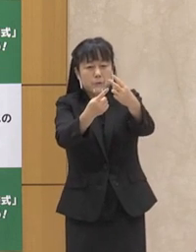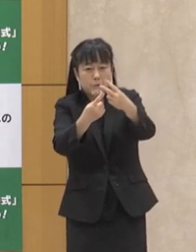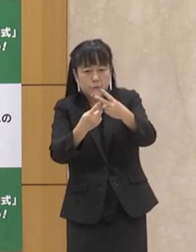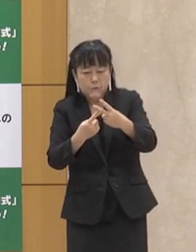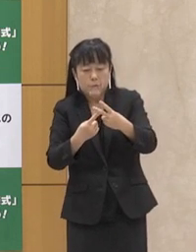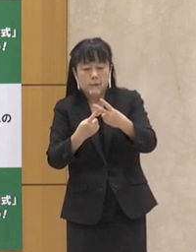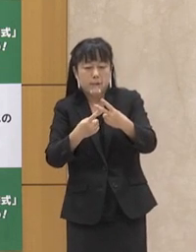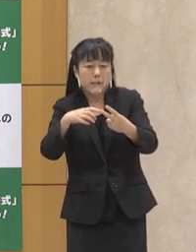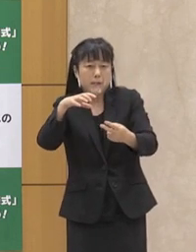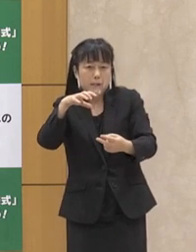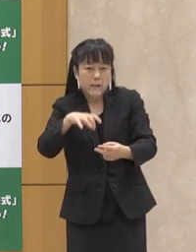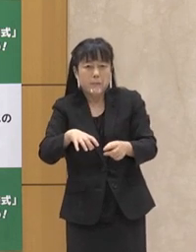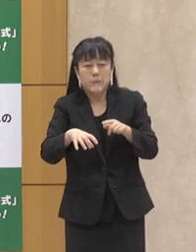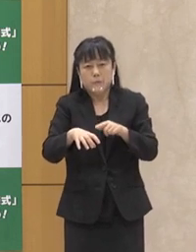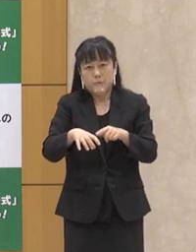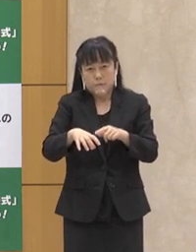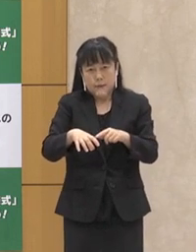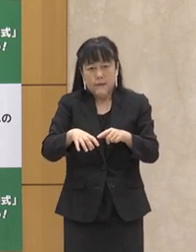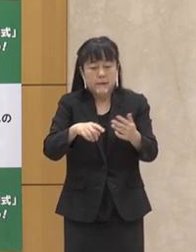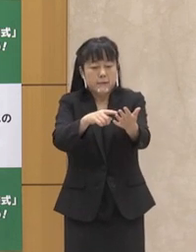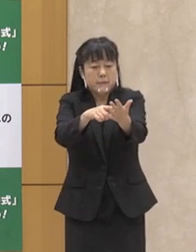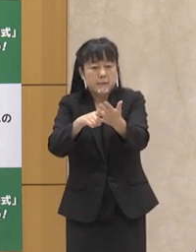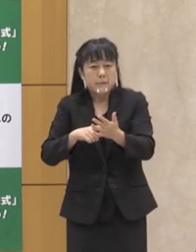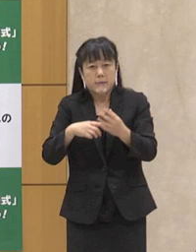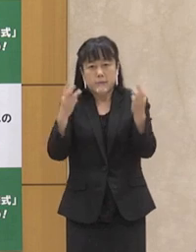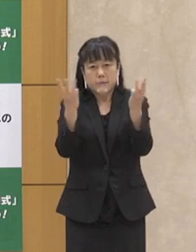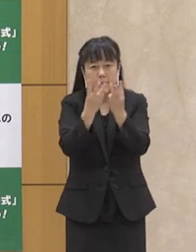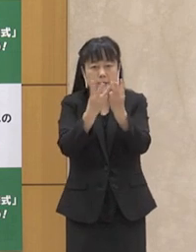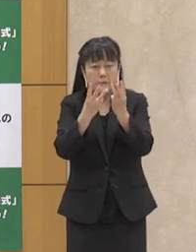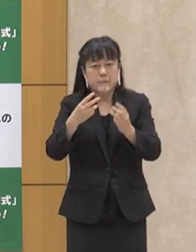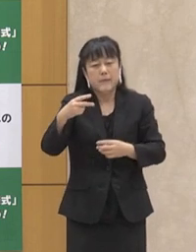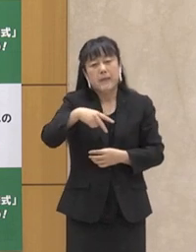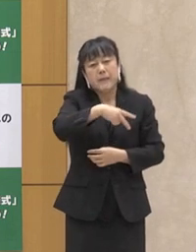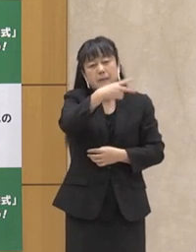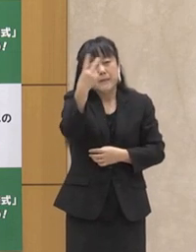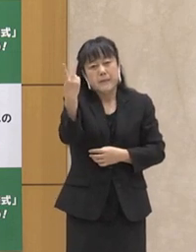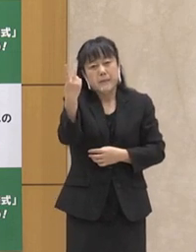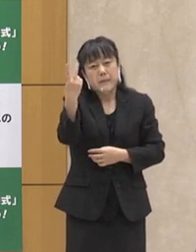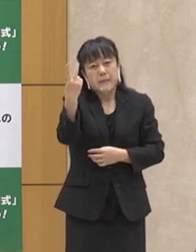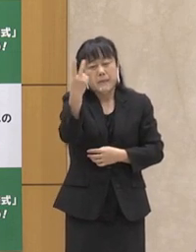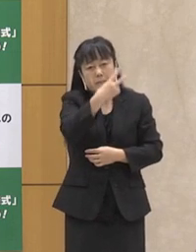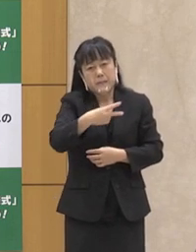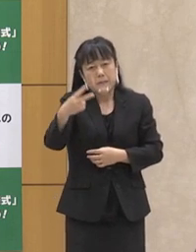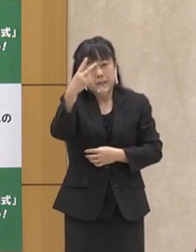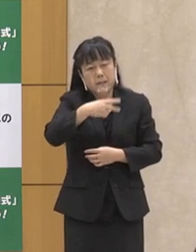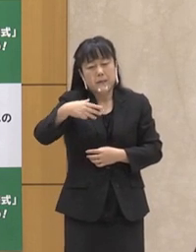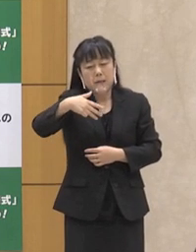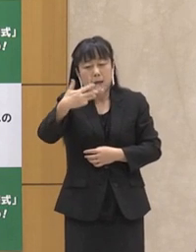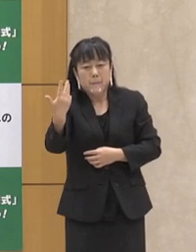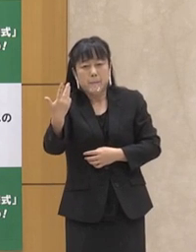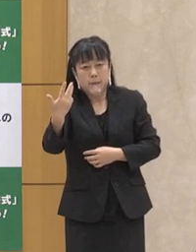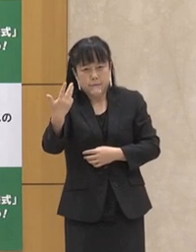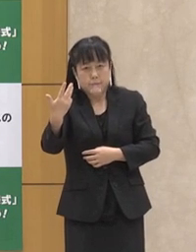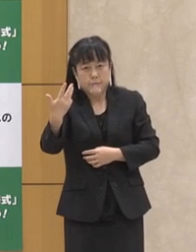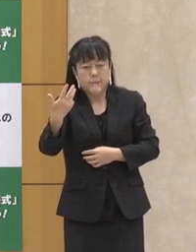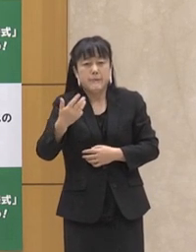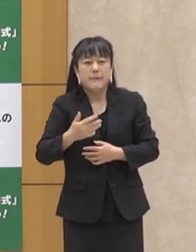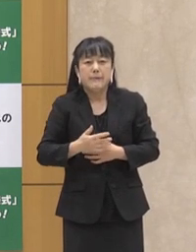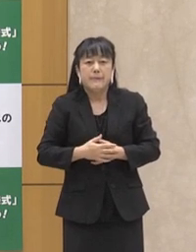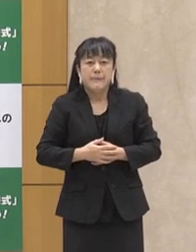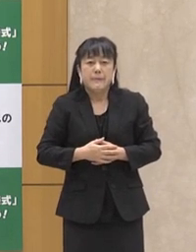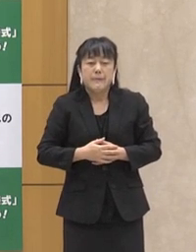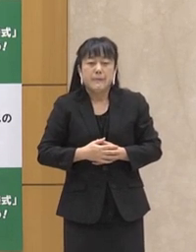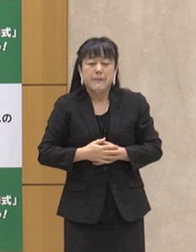で、申請件数としては2800件程度、また